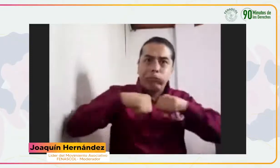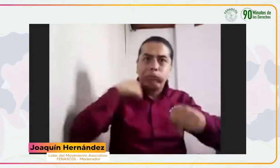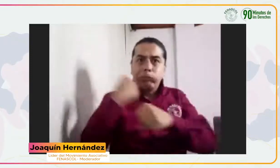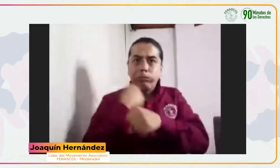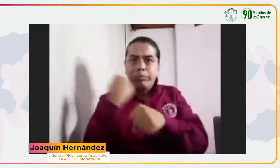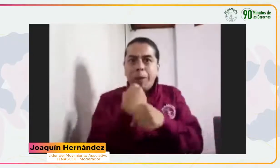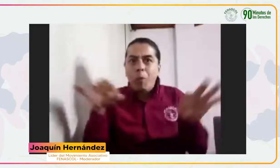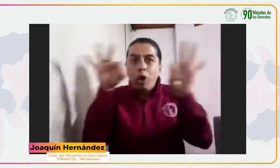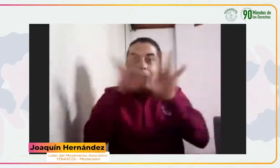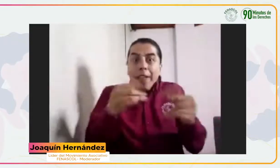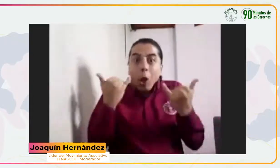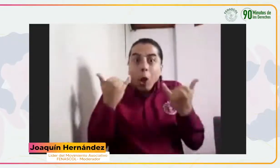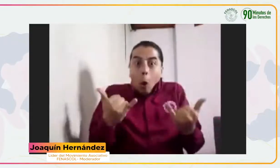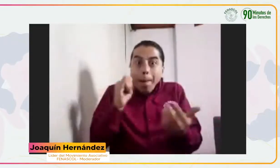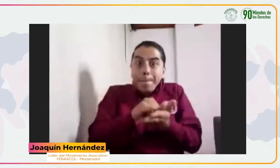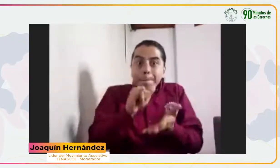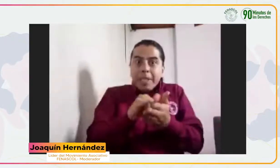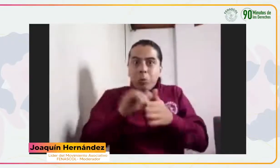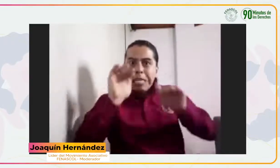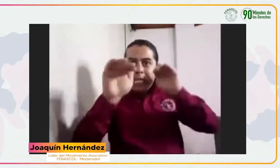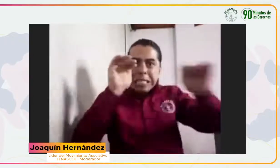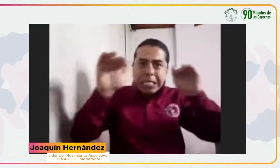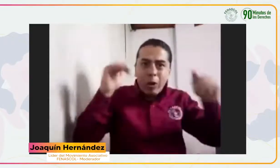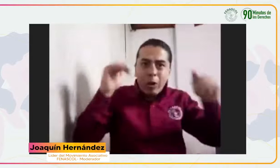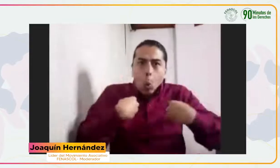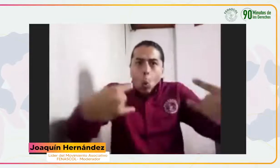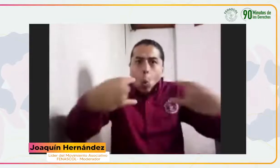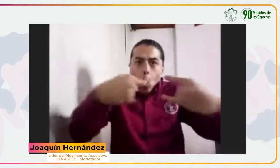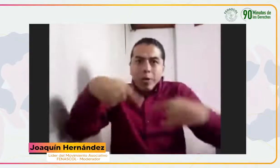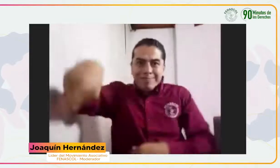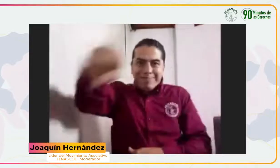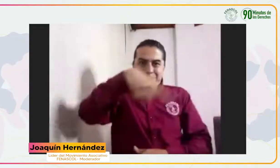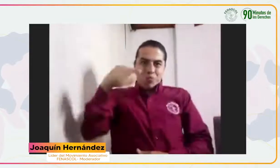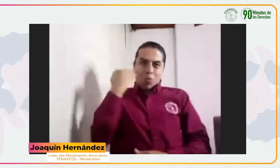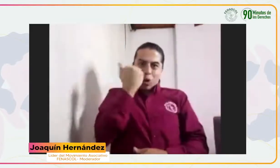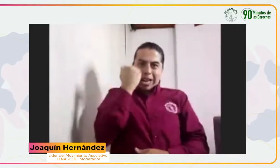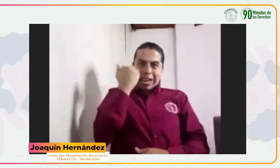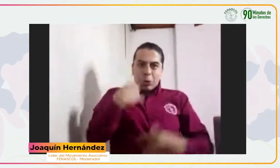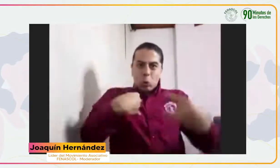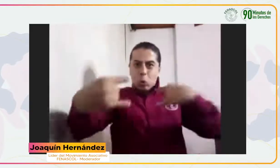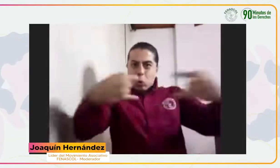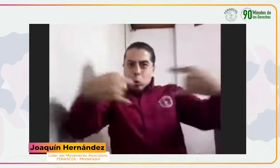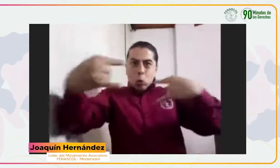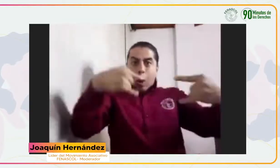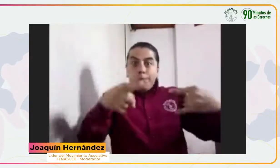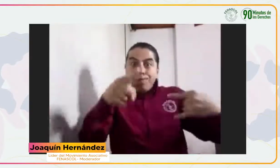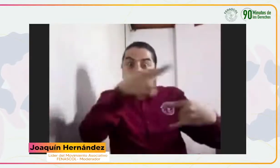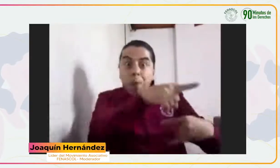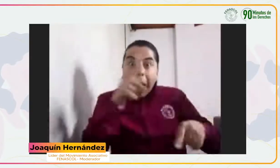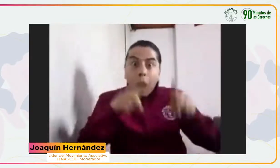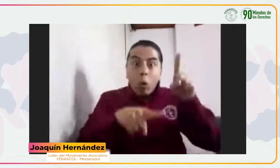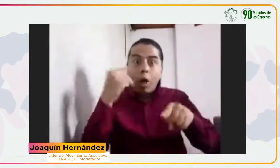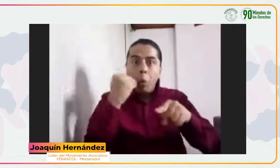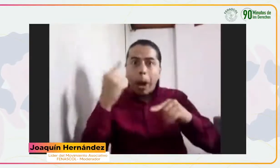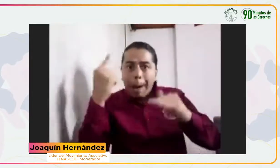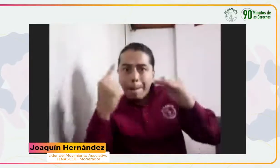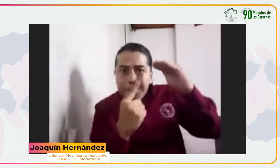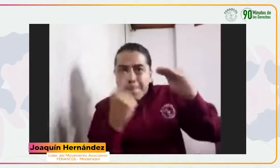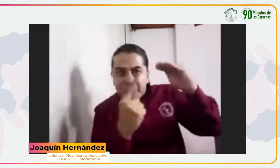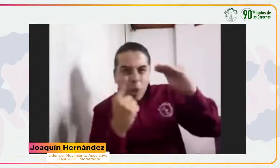y transformarlo, y así es como nosotros desde FENASCOL debemos trabajar desde Azorcal. Entonces, ustedes como mujeres